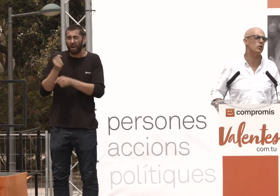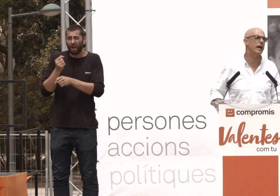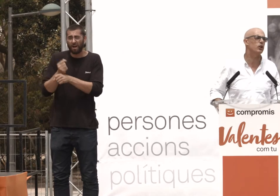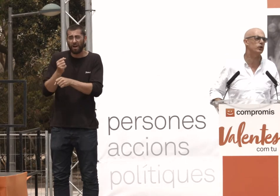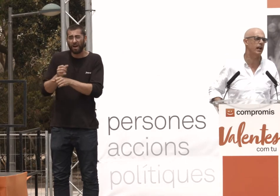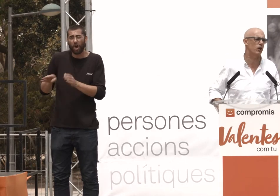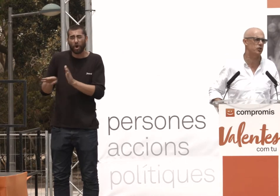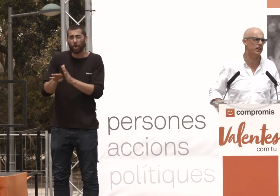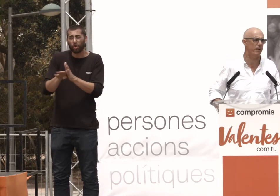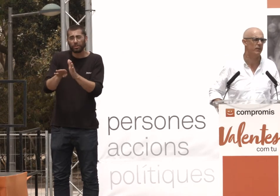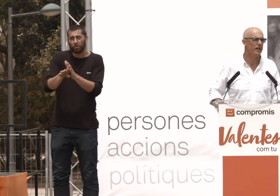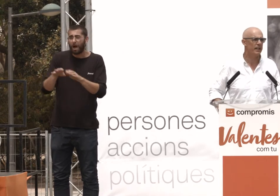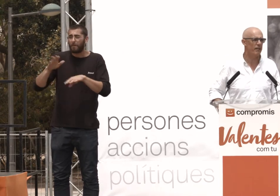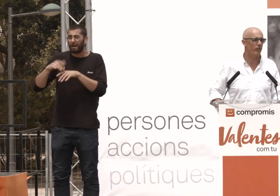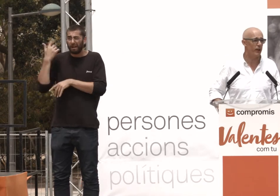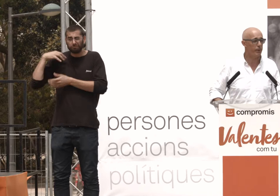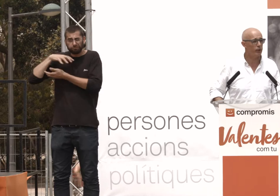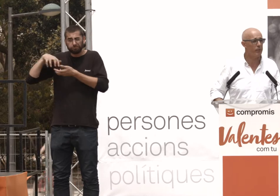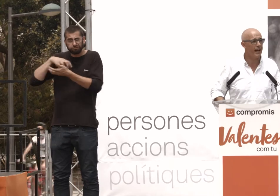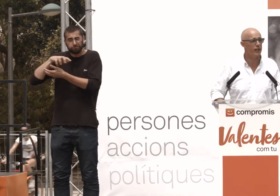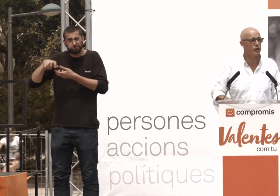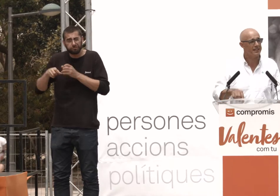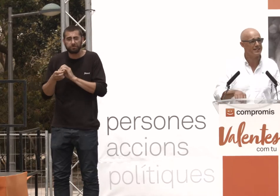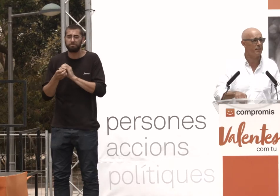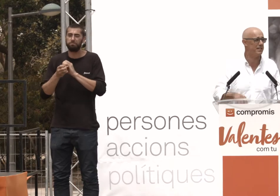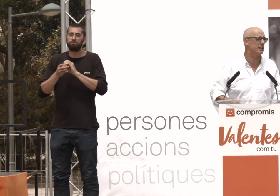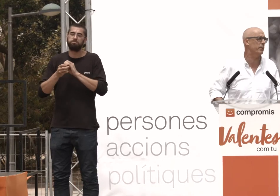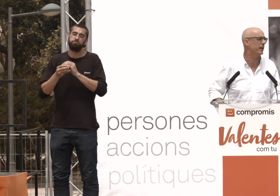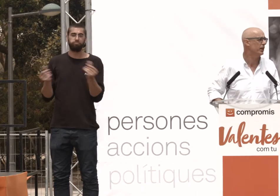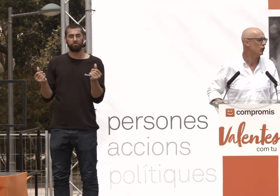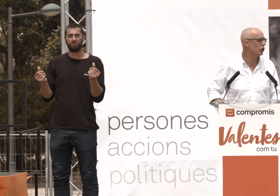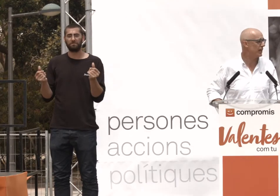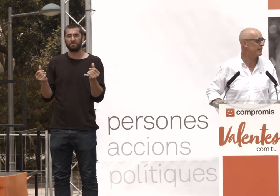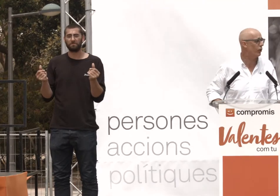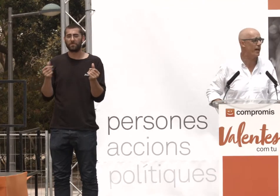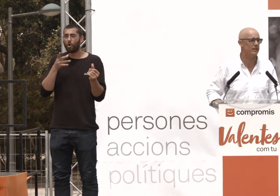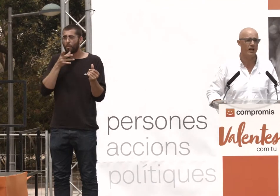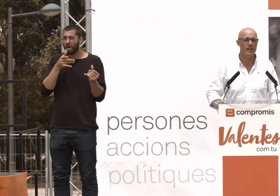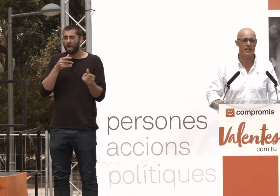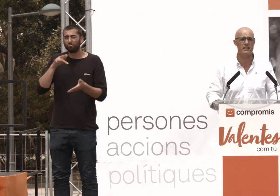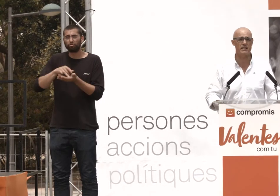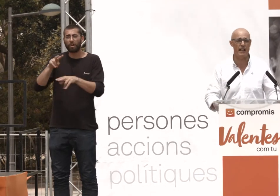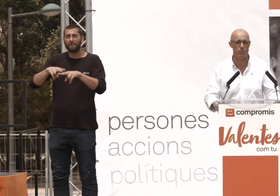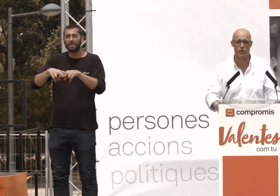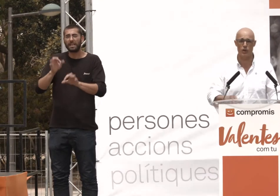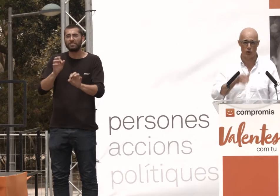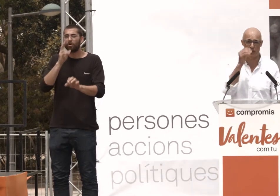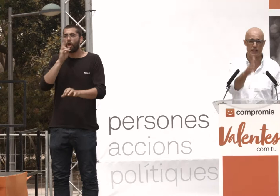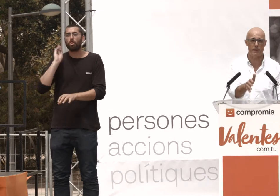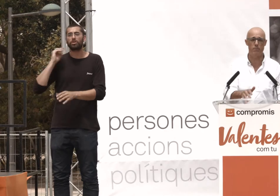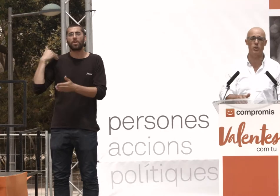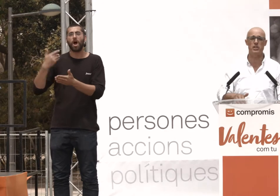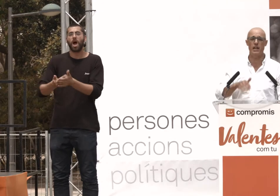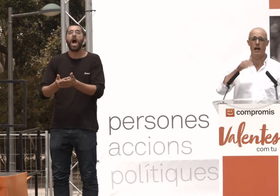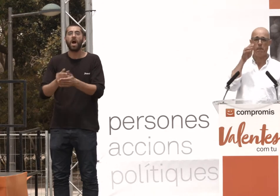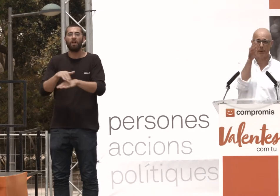de desenrunar tota la cosa que vam fer. Però també ara nosaltres estem així celebrant dos anys de governs i ells estan rodejats